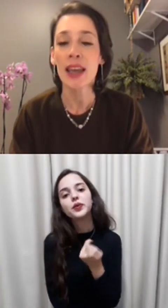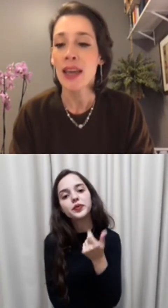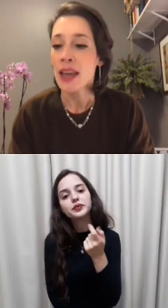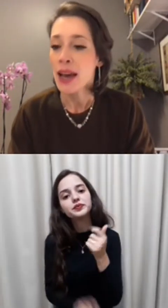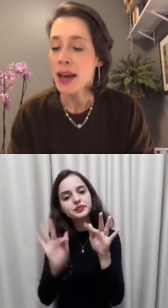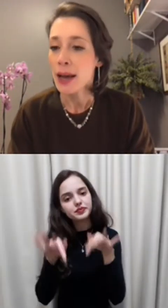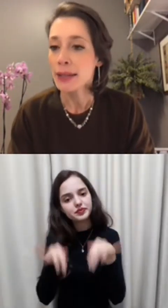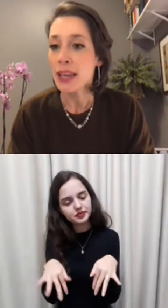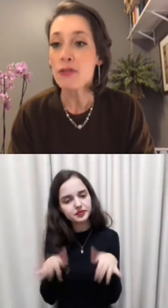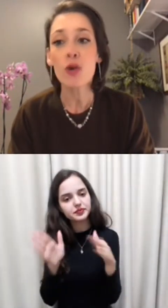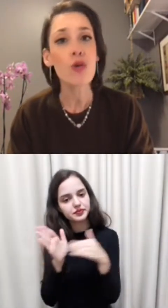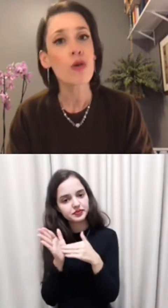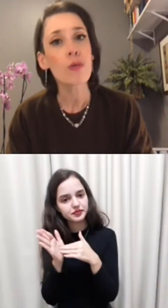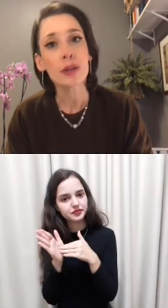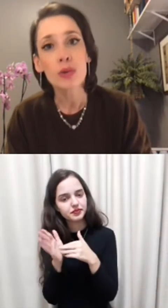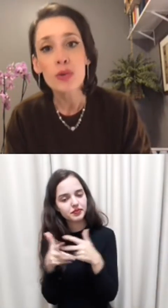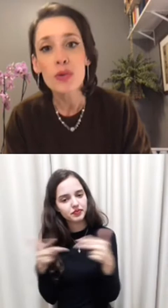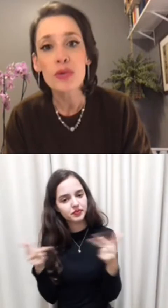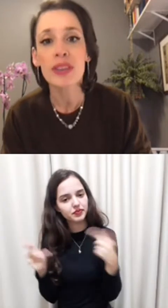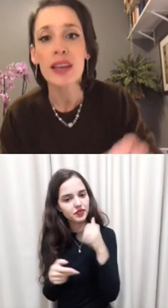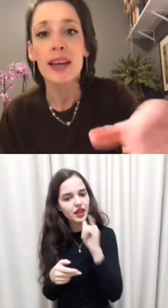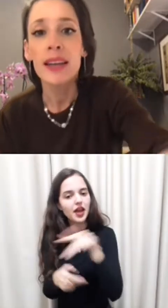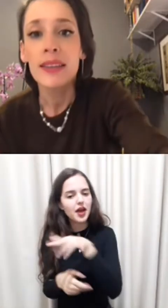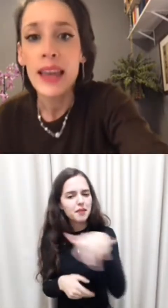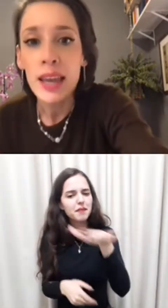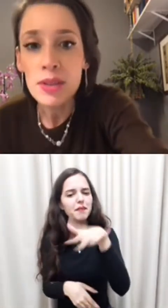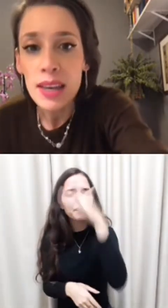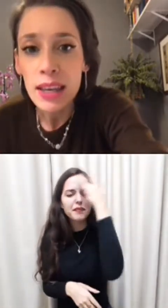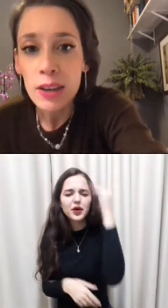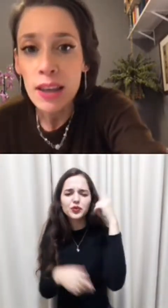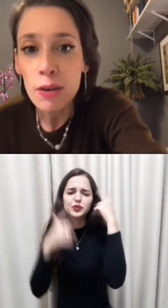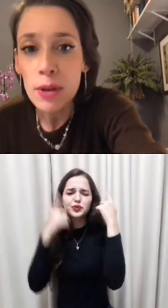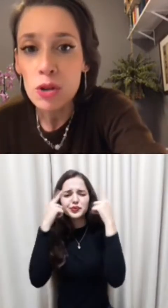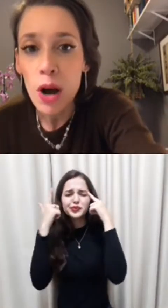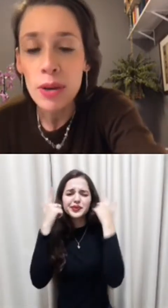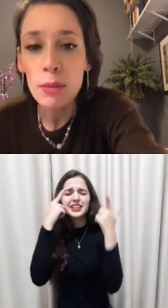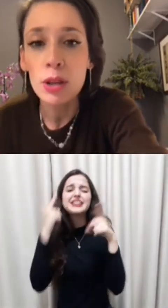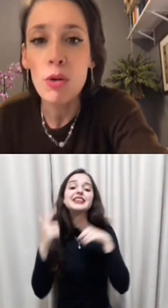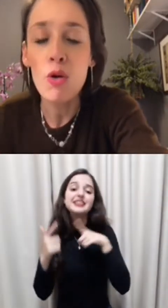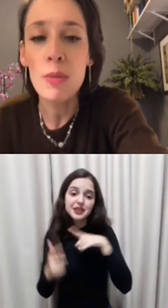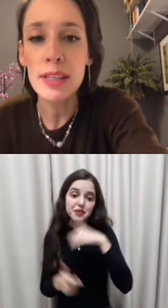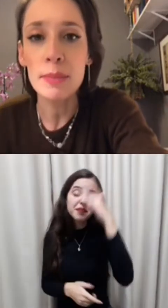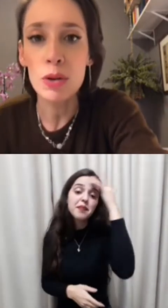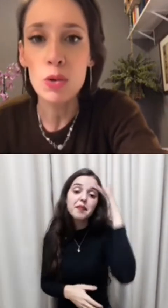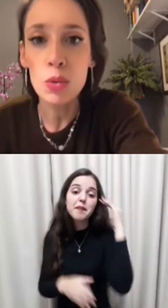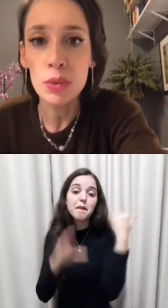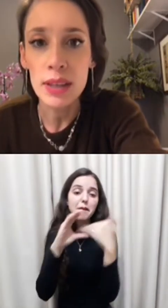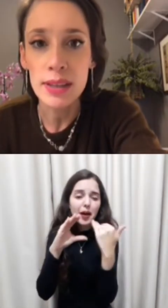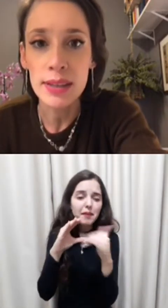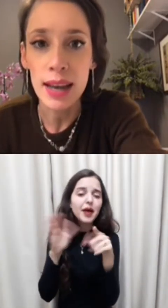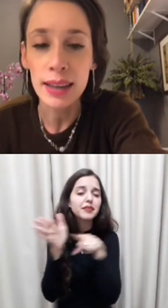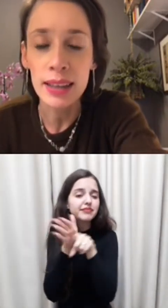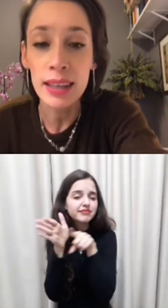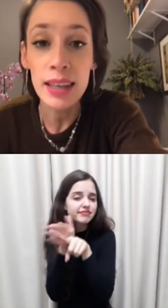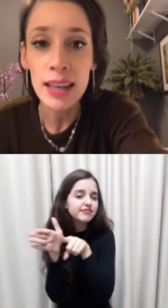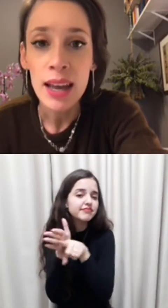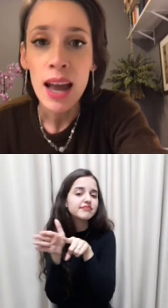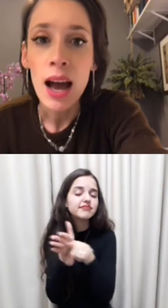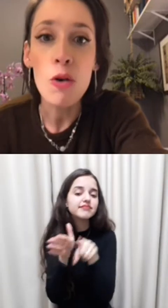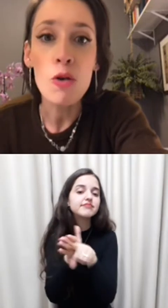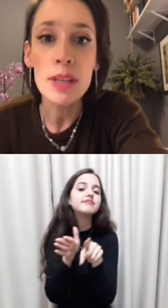e quem ficou com alguma dúvida, né? Eu sei que tem um pessoal que mandou algumas perguntas